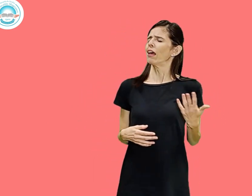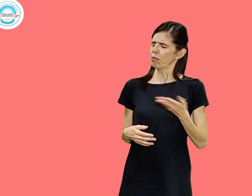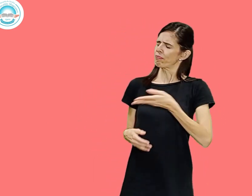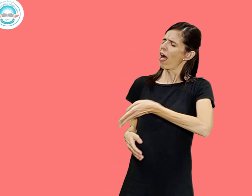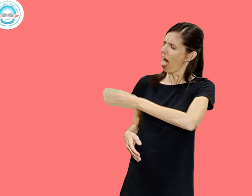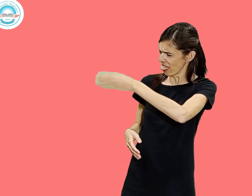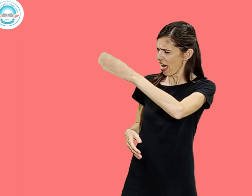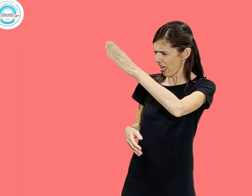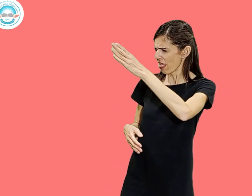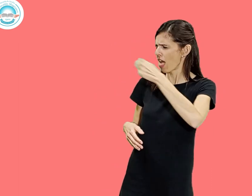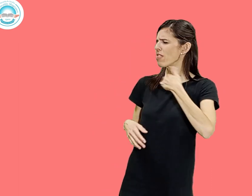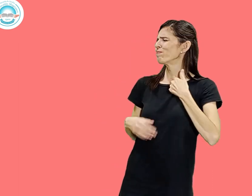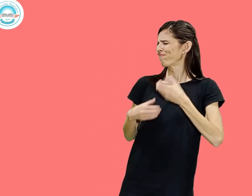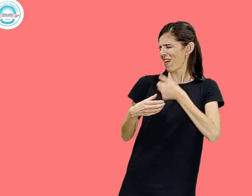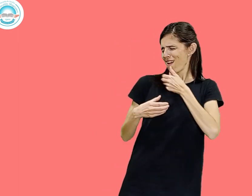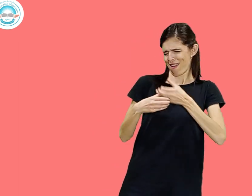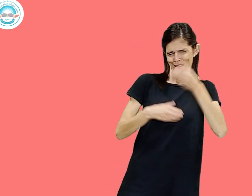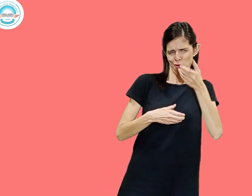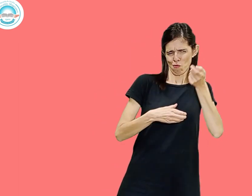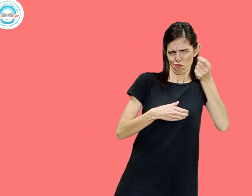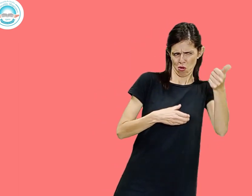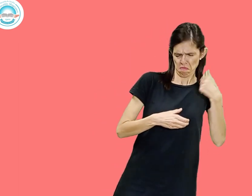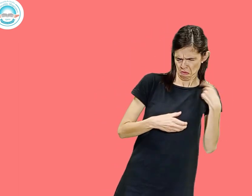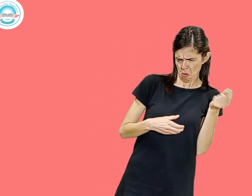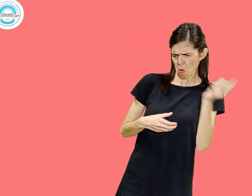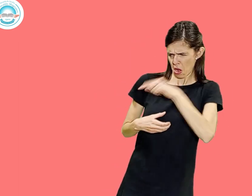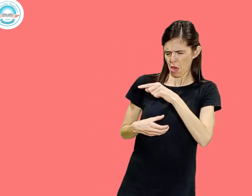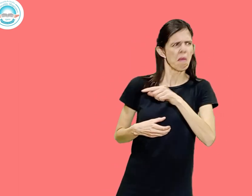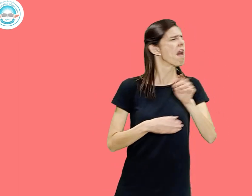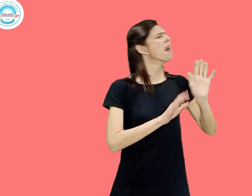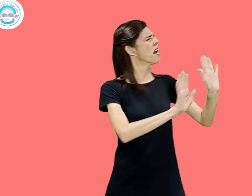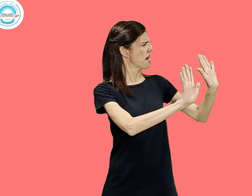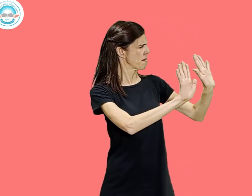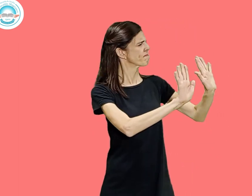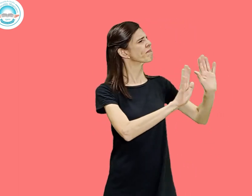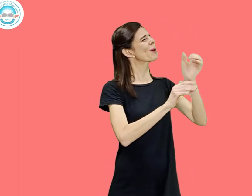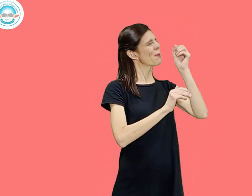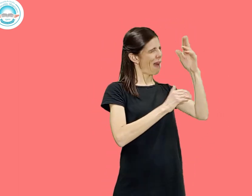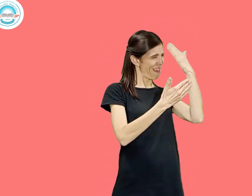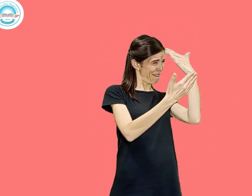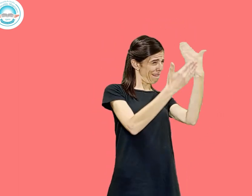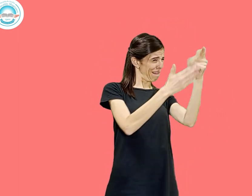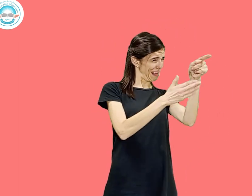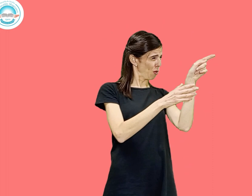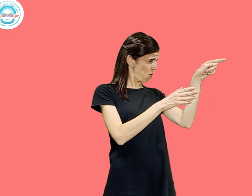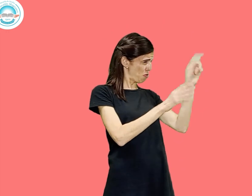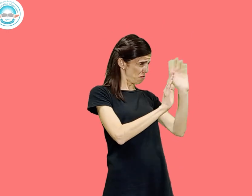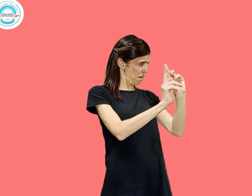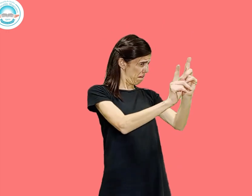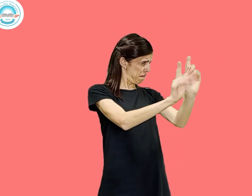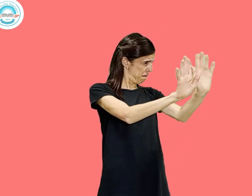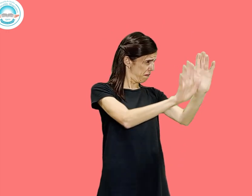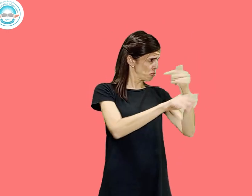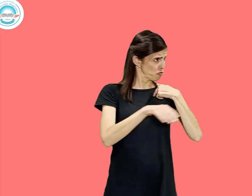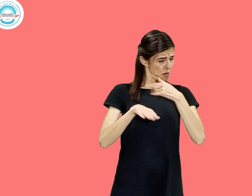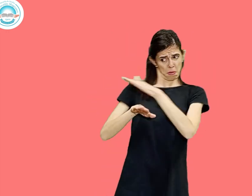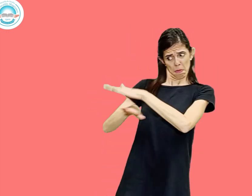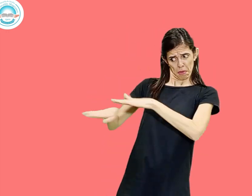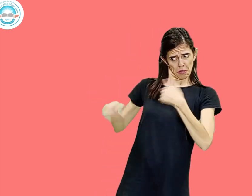me miró dale pa anda Anda voy a comprar una botella de agua y vuelvo